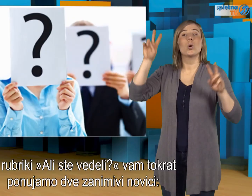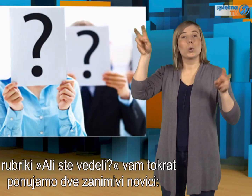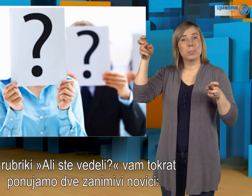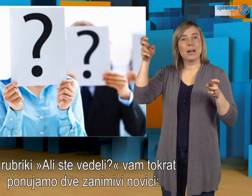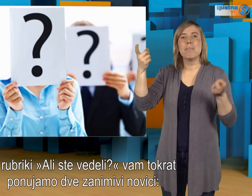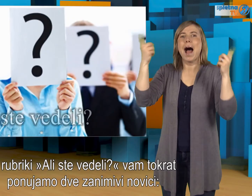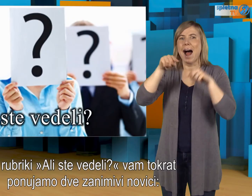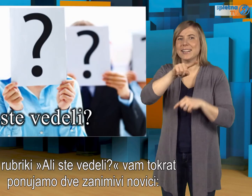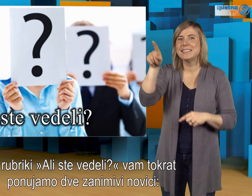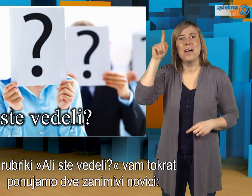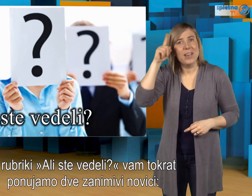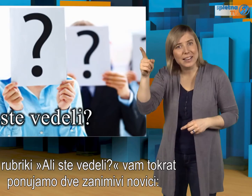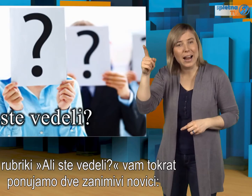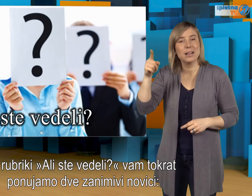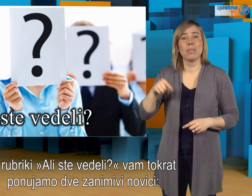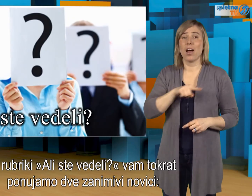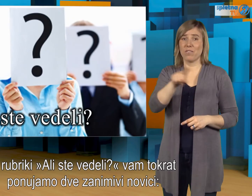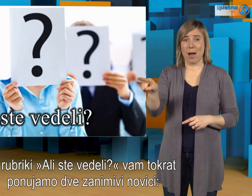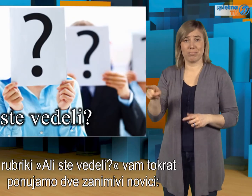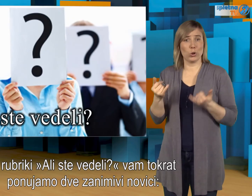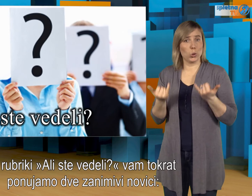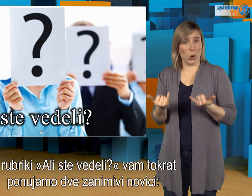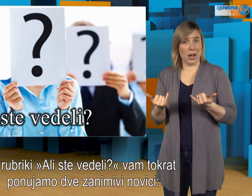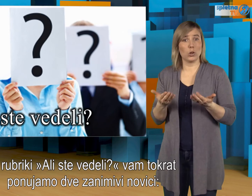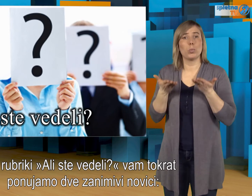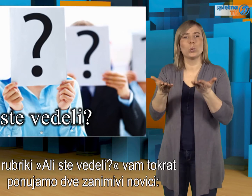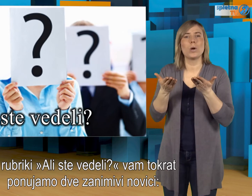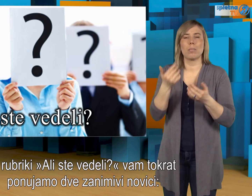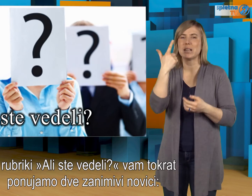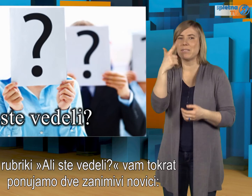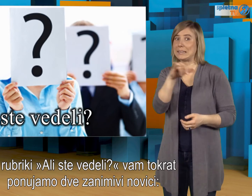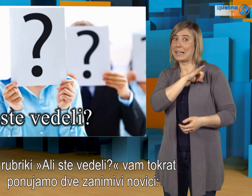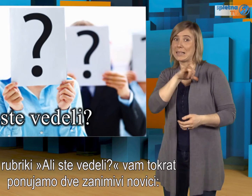V rubriki Ali ste vedeli vam tokrat ponujamo dve zanimivi novici.